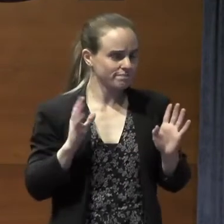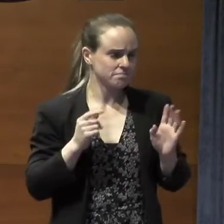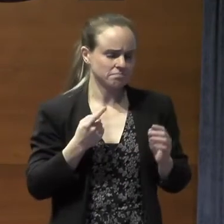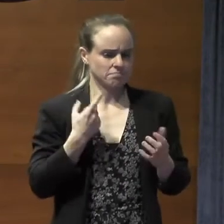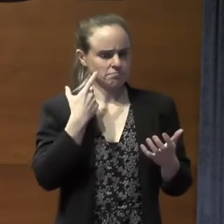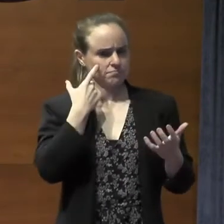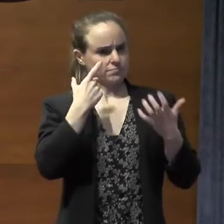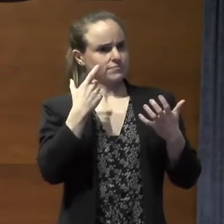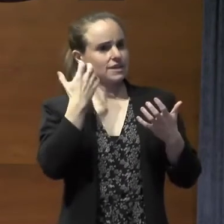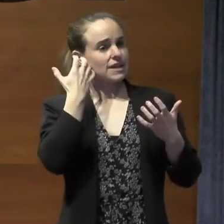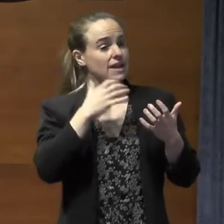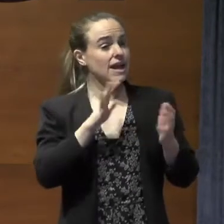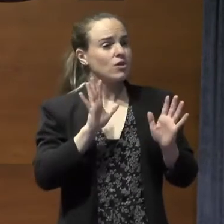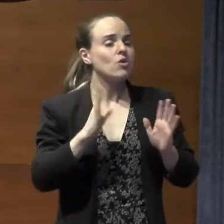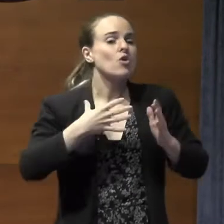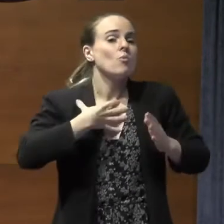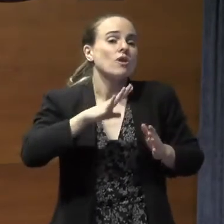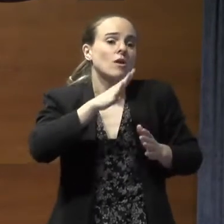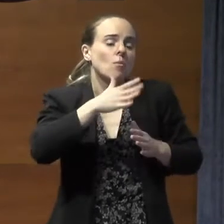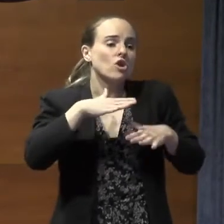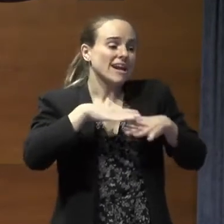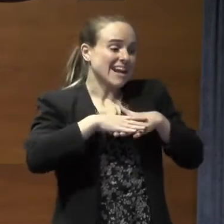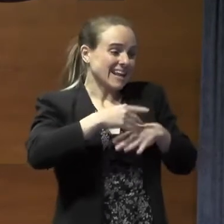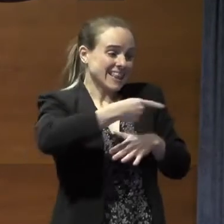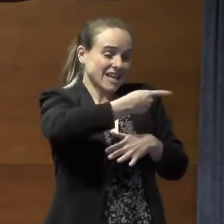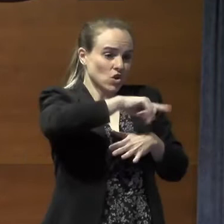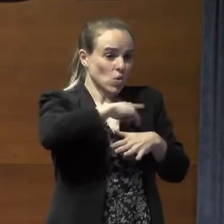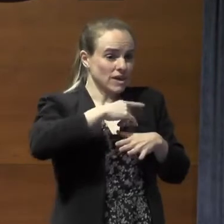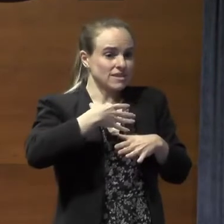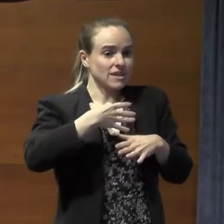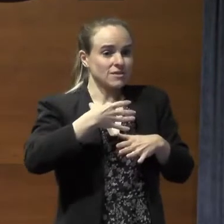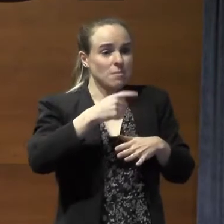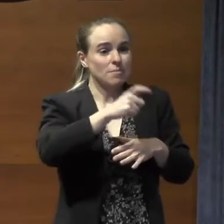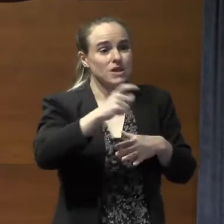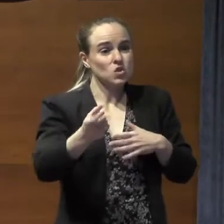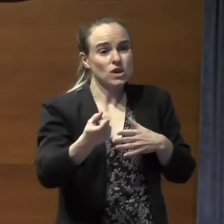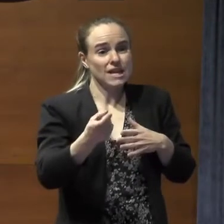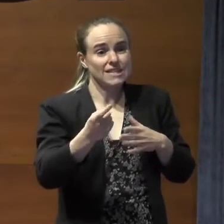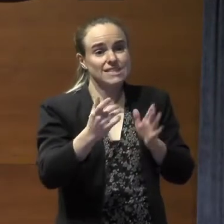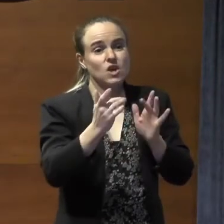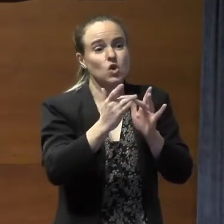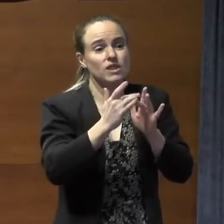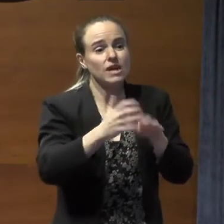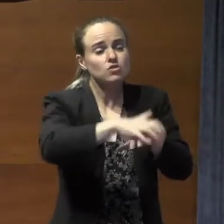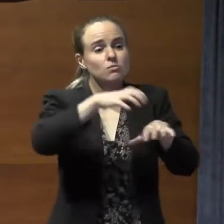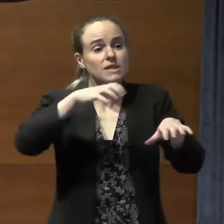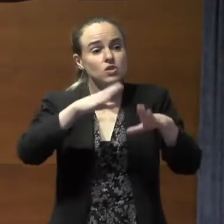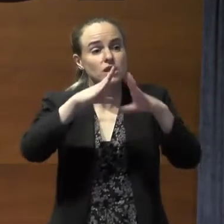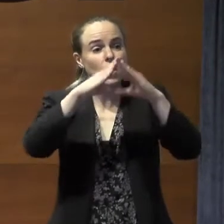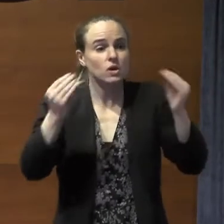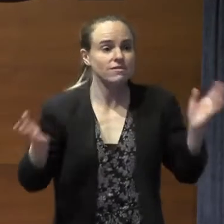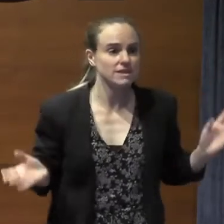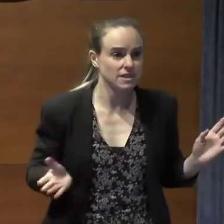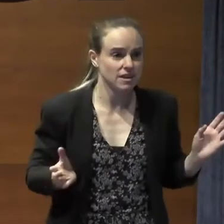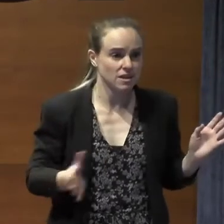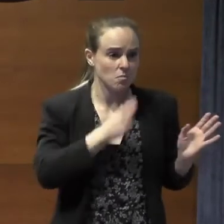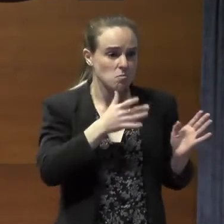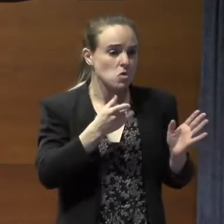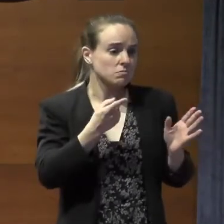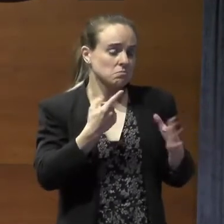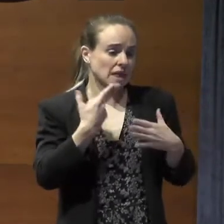de personas. En nuestras redes sociales debe de haber más personas con grado o licenciatura porque nos llama la